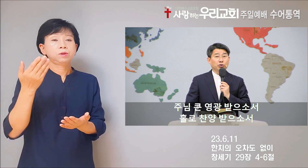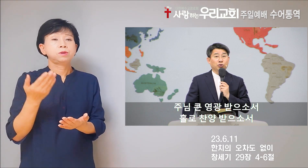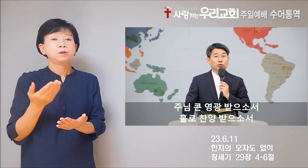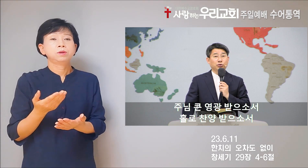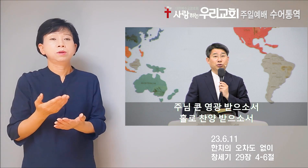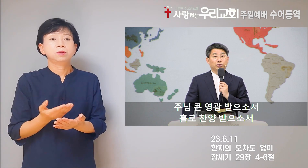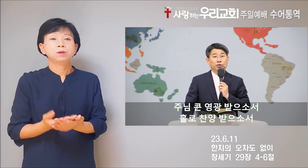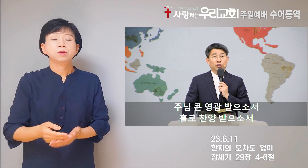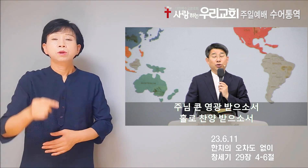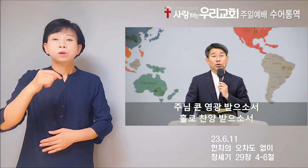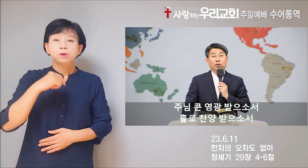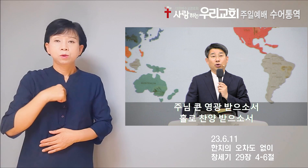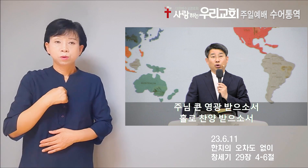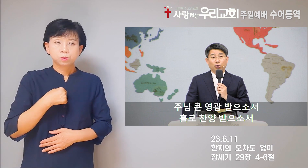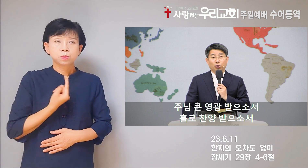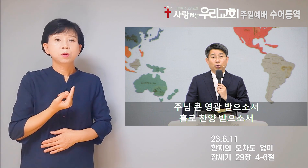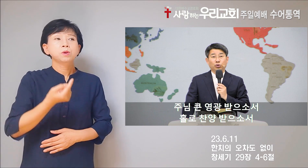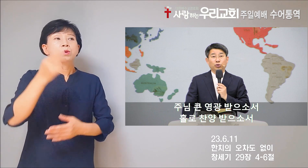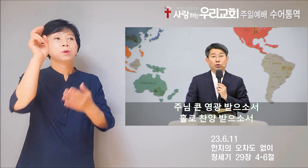받으소서.